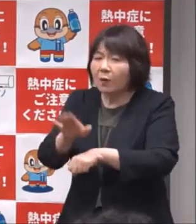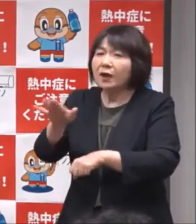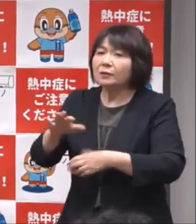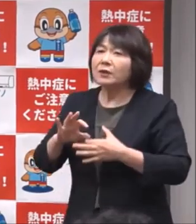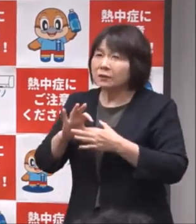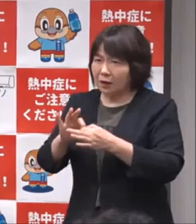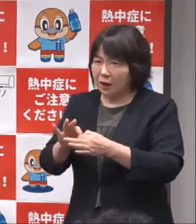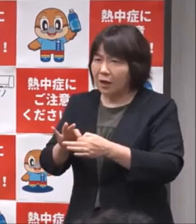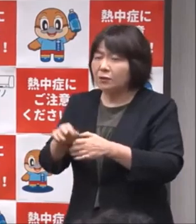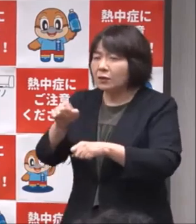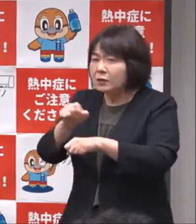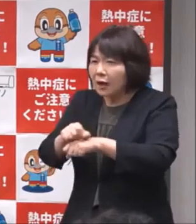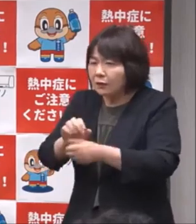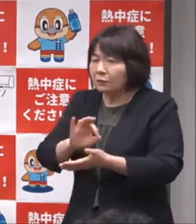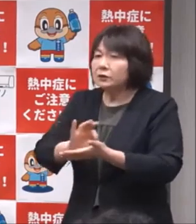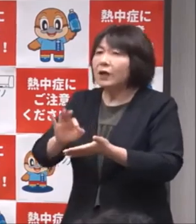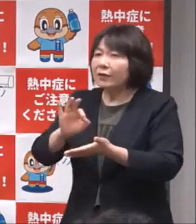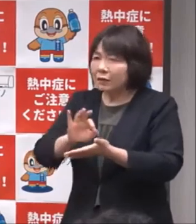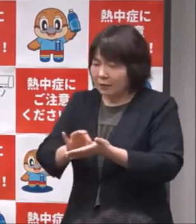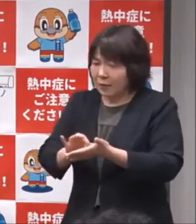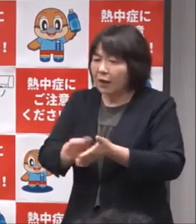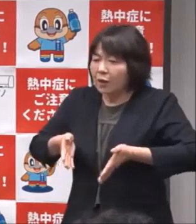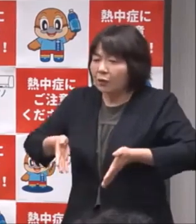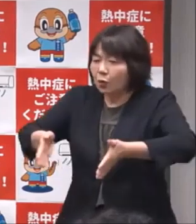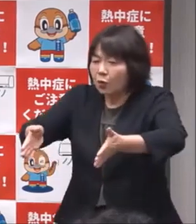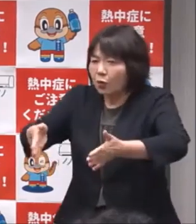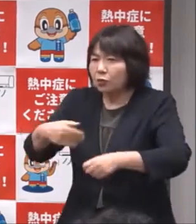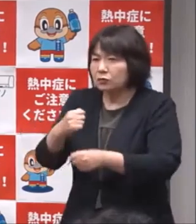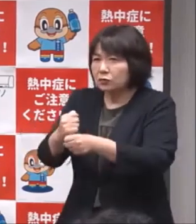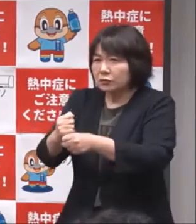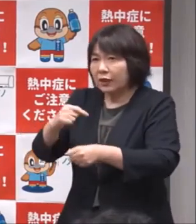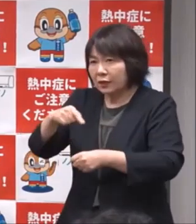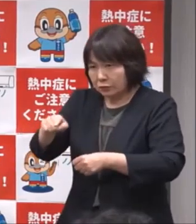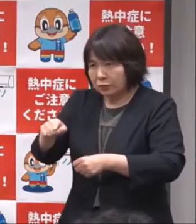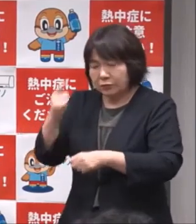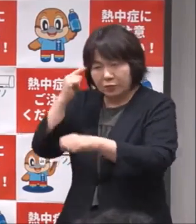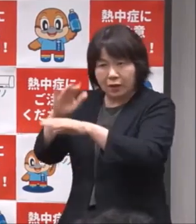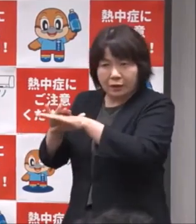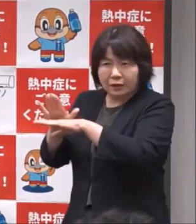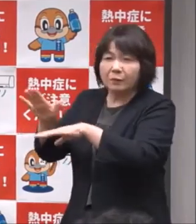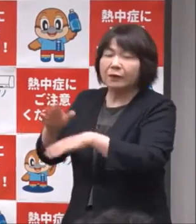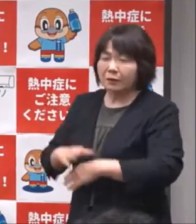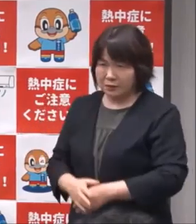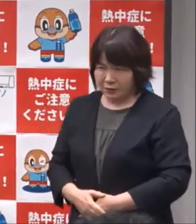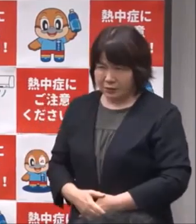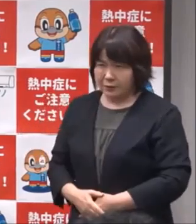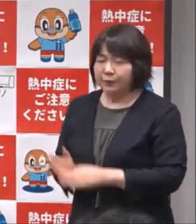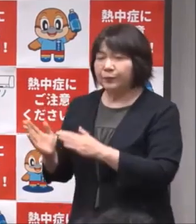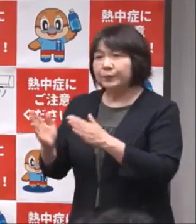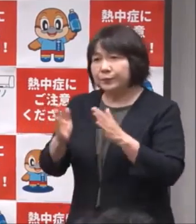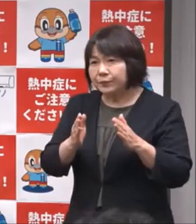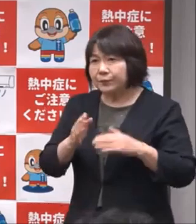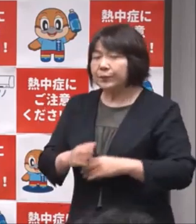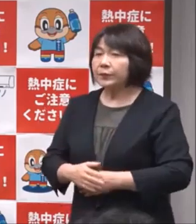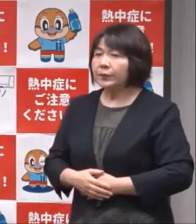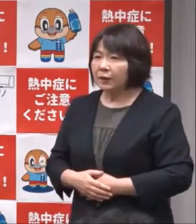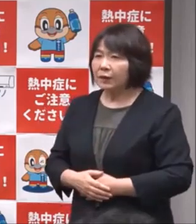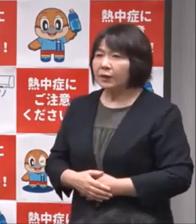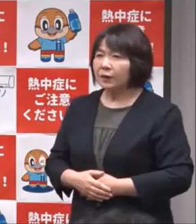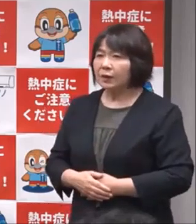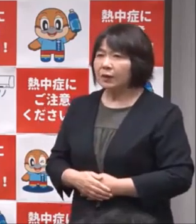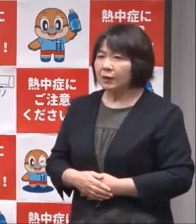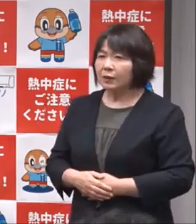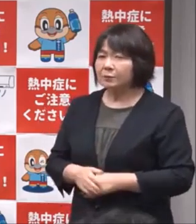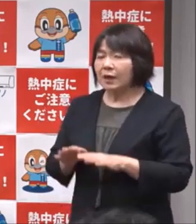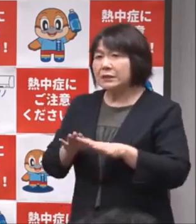まあ、そういったものを活用して地面を作っていこうというようなところもあります。それから静けさの森